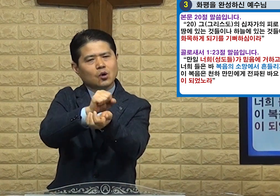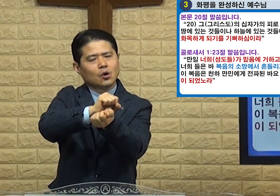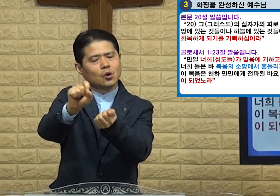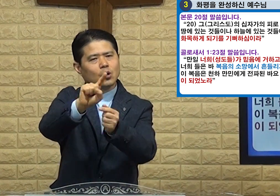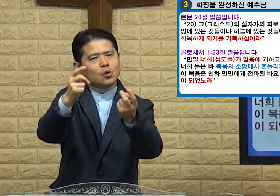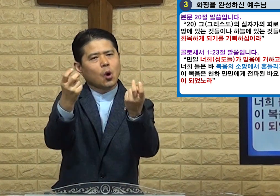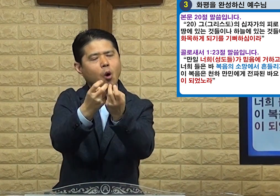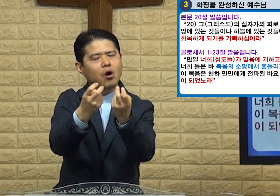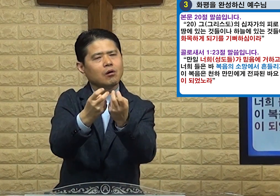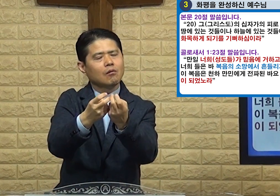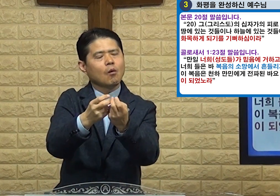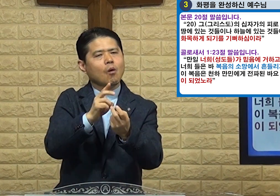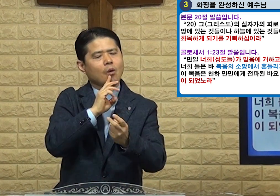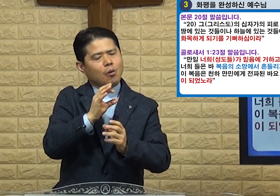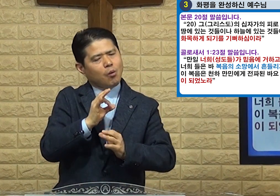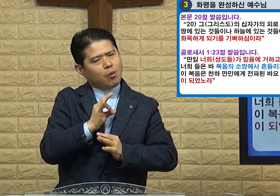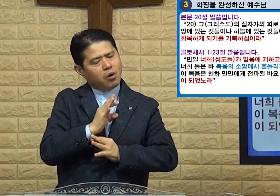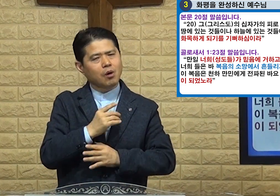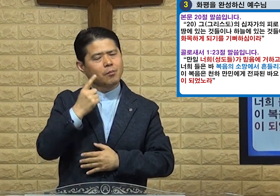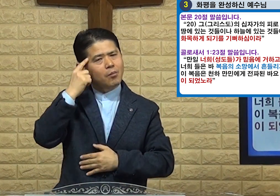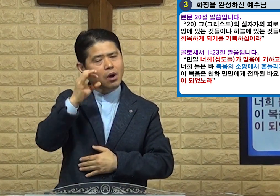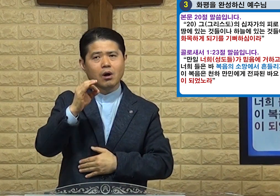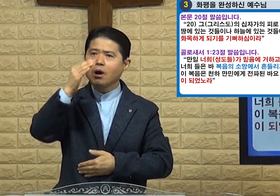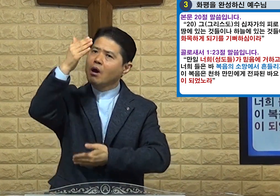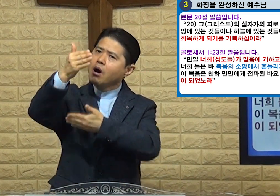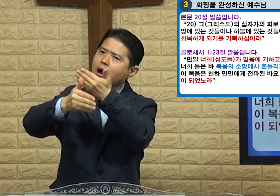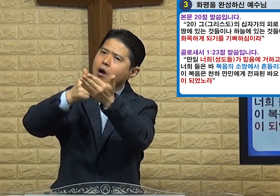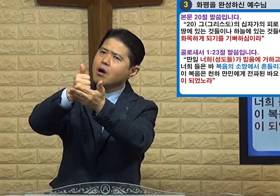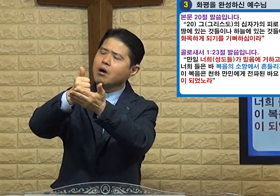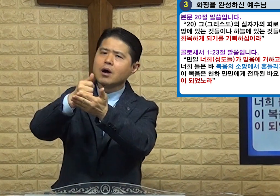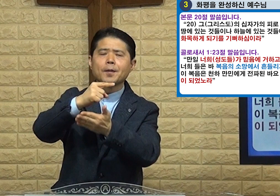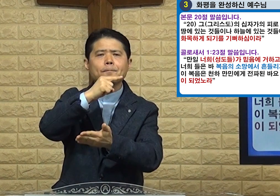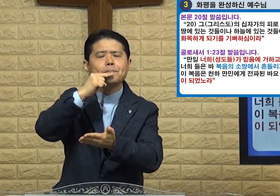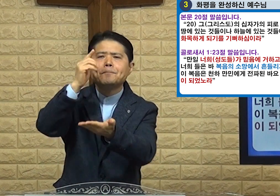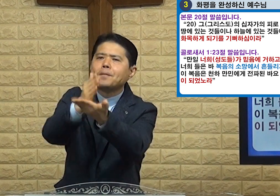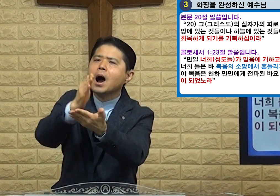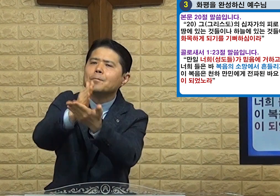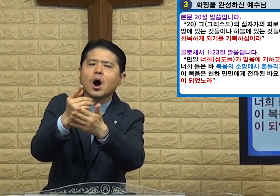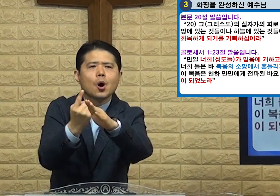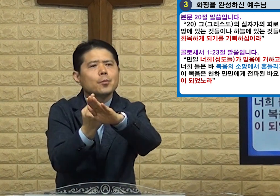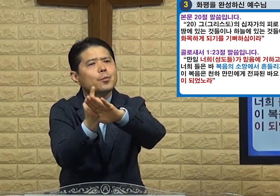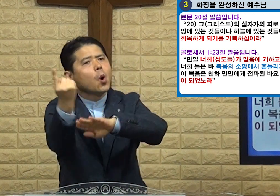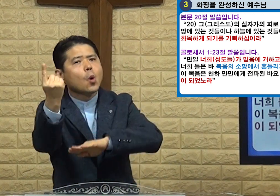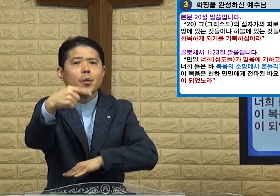십자가의 보혈의 필로 죄를 사하는 그 영광이 있는데